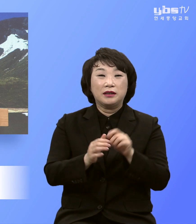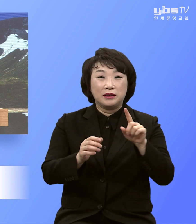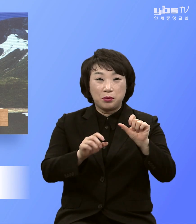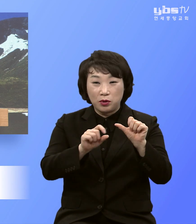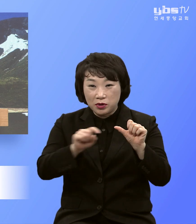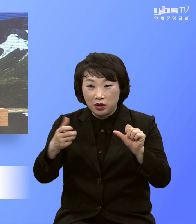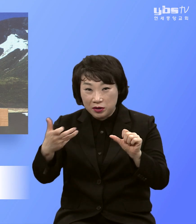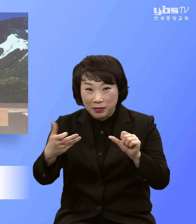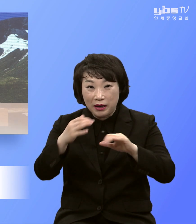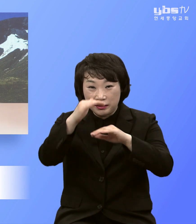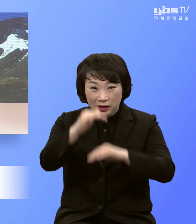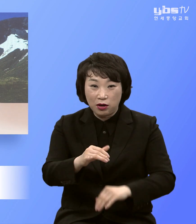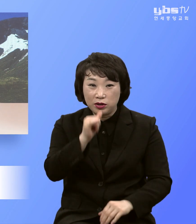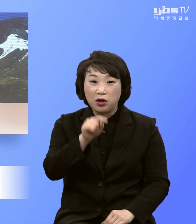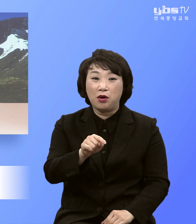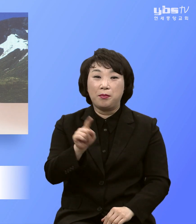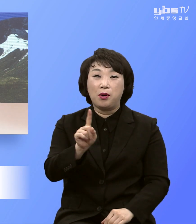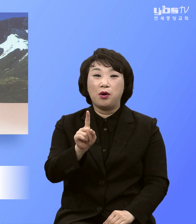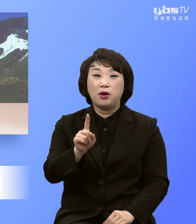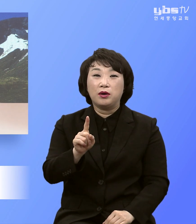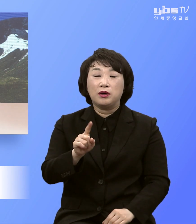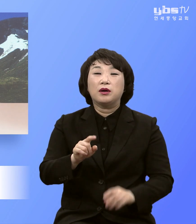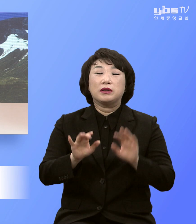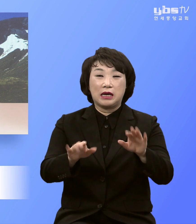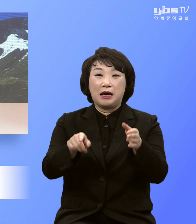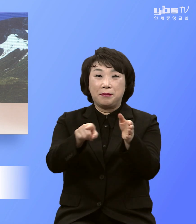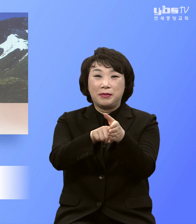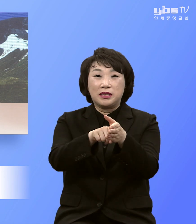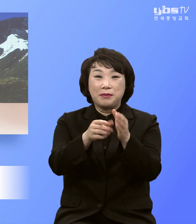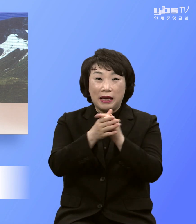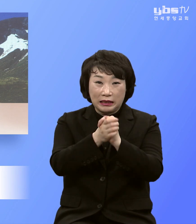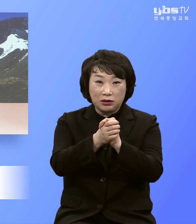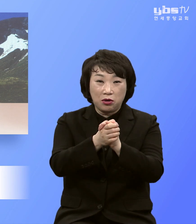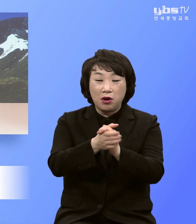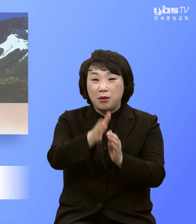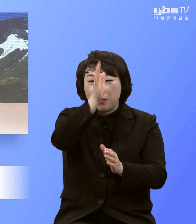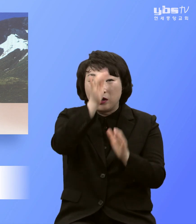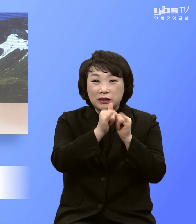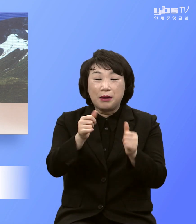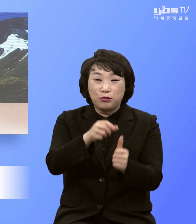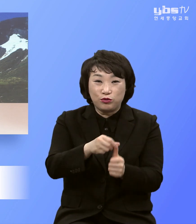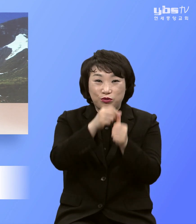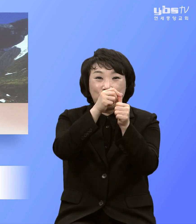했느냐, 믿음의 기도는 병든 자를 구원하리니.